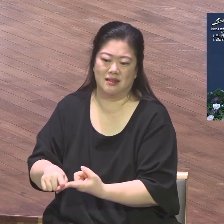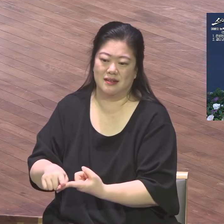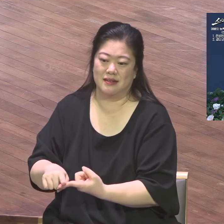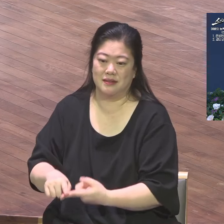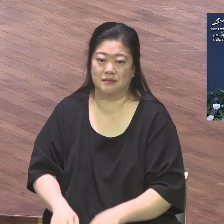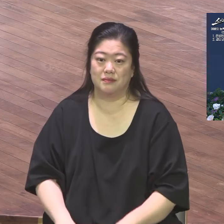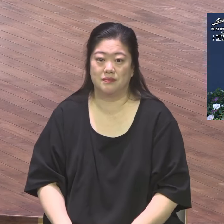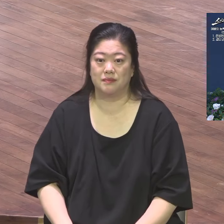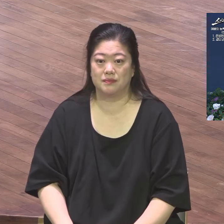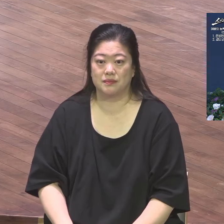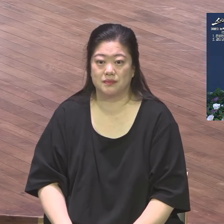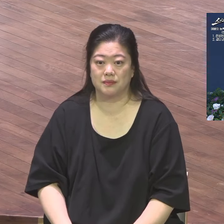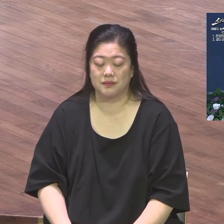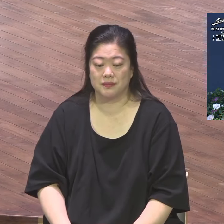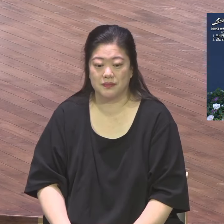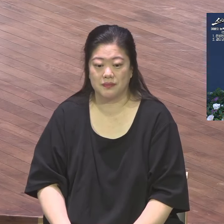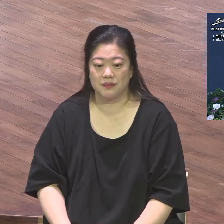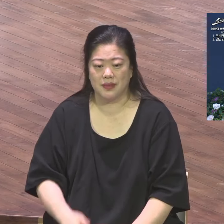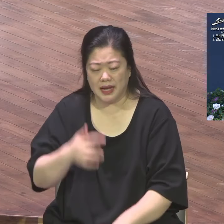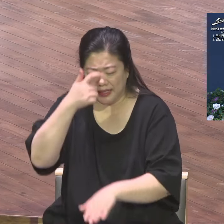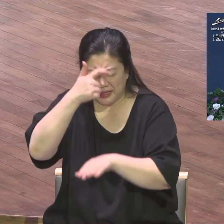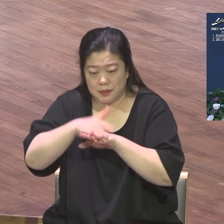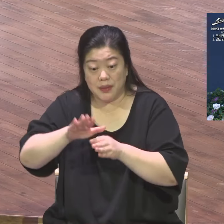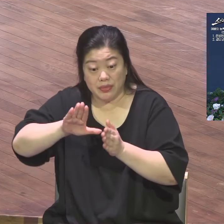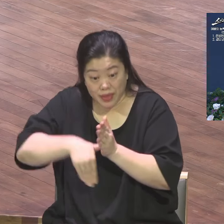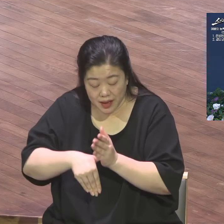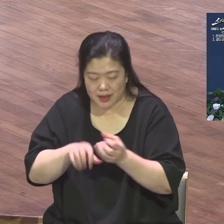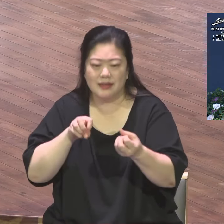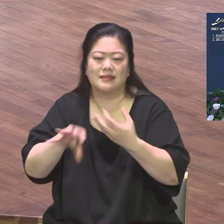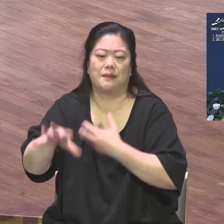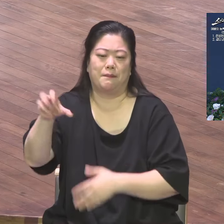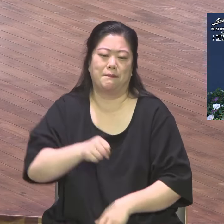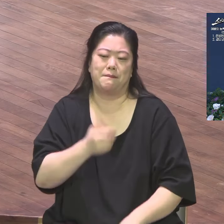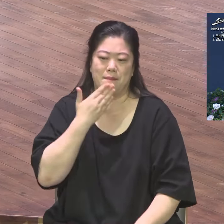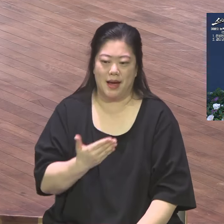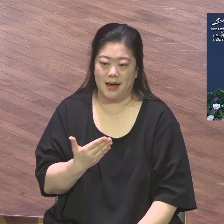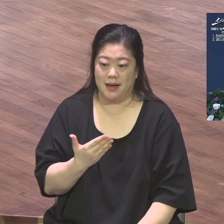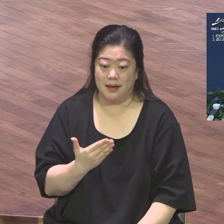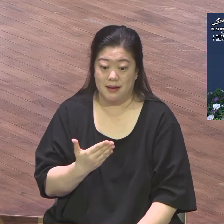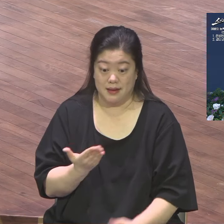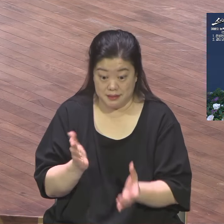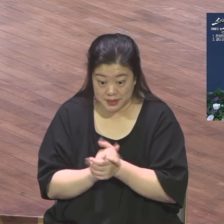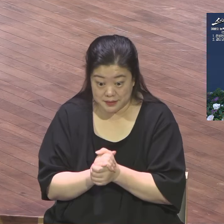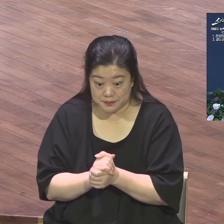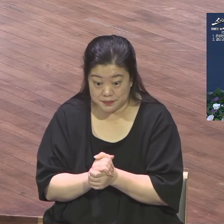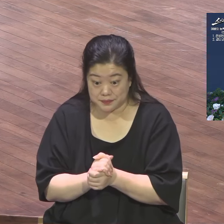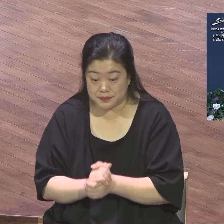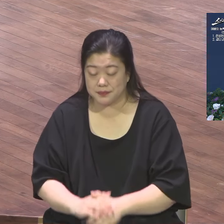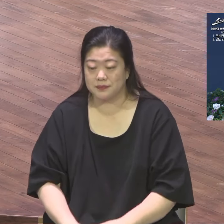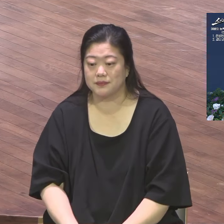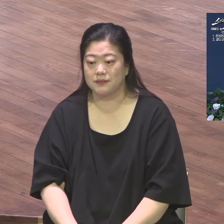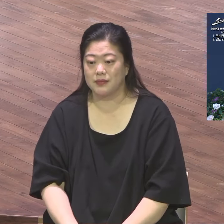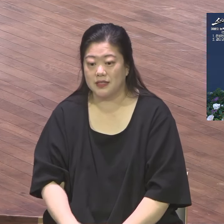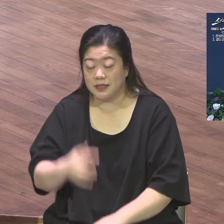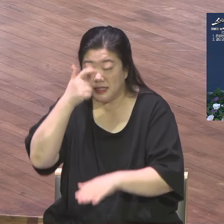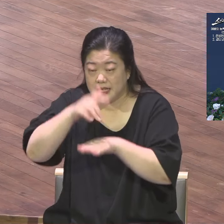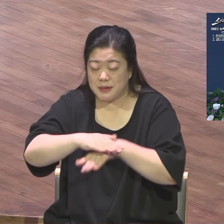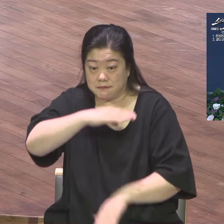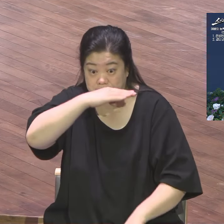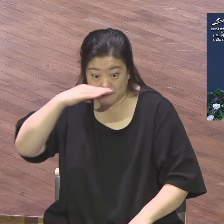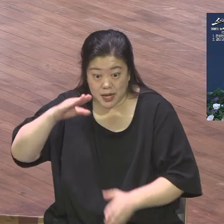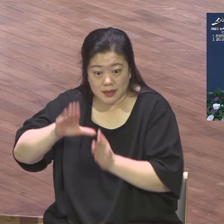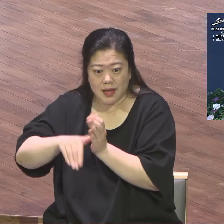예배 안에 모든 답이 다 있습니다. 그래서 우리가 온전한 예배자로 설 때 하나님 영광